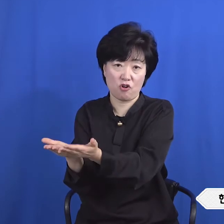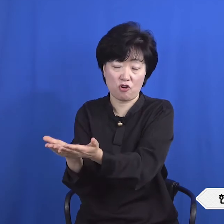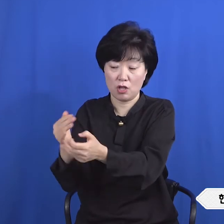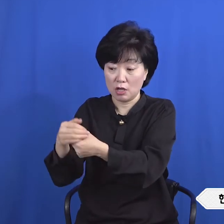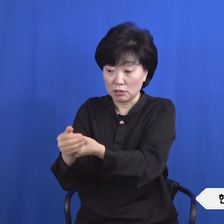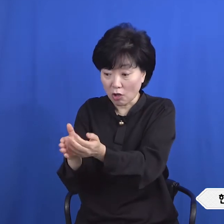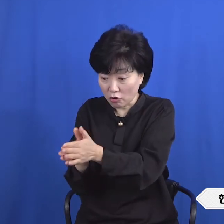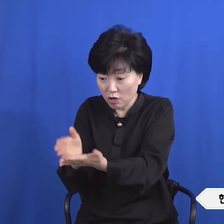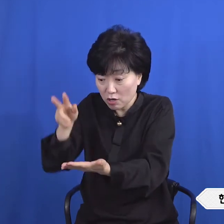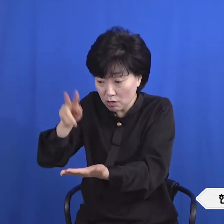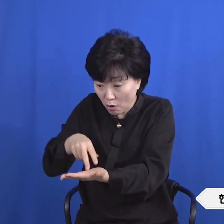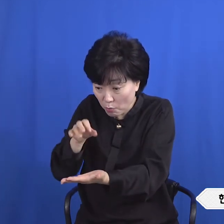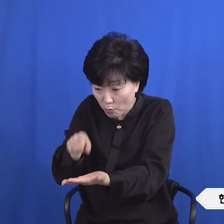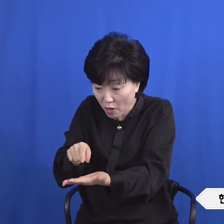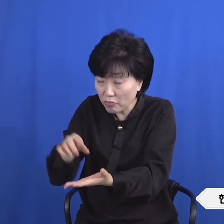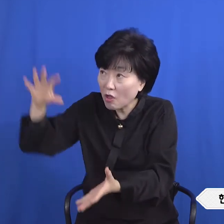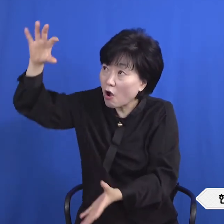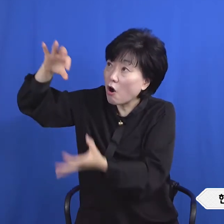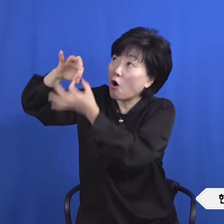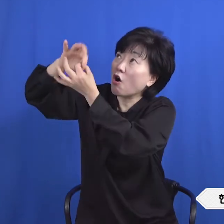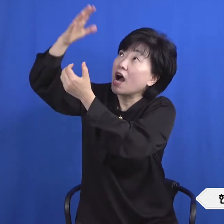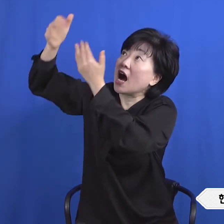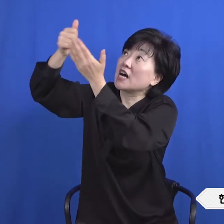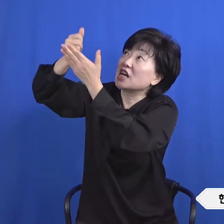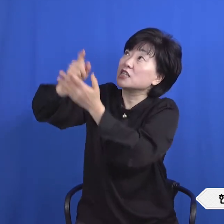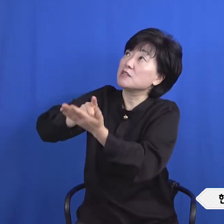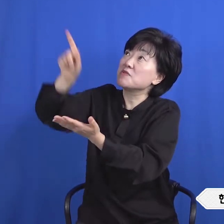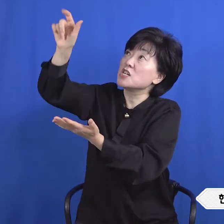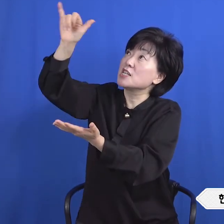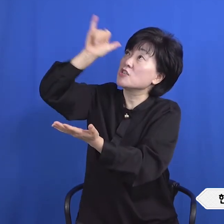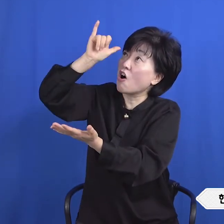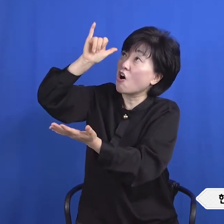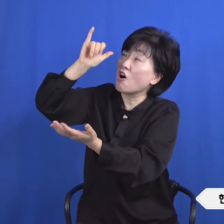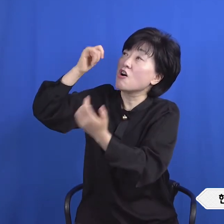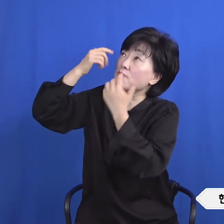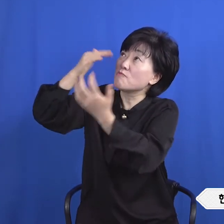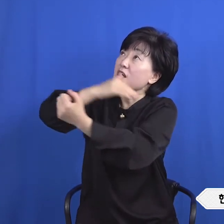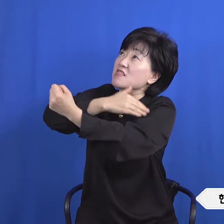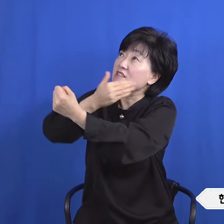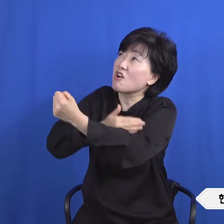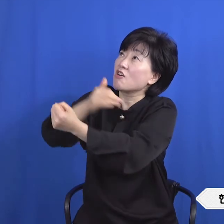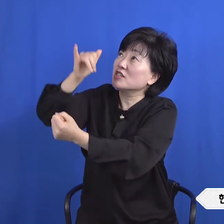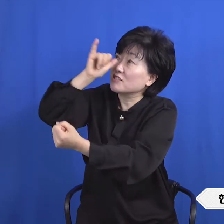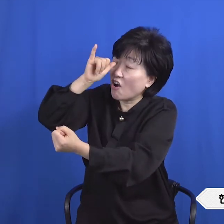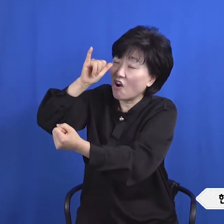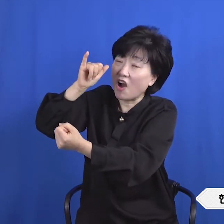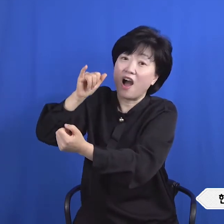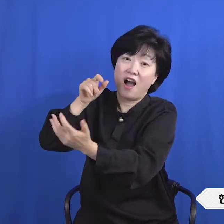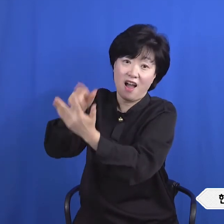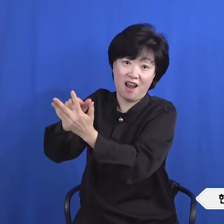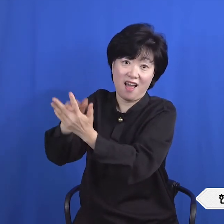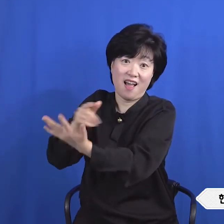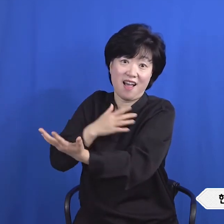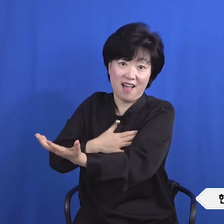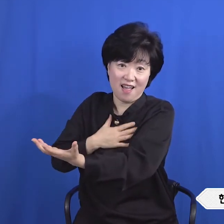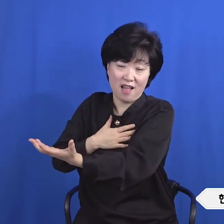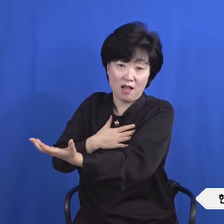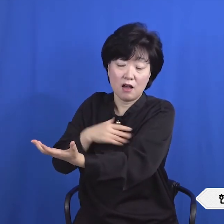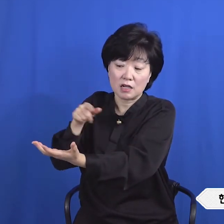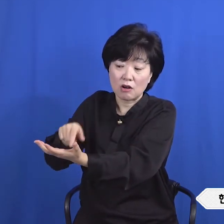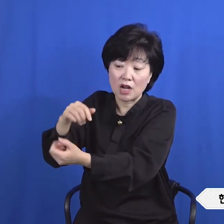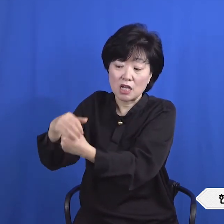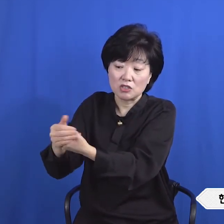통해서 우리는 하나님의 존재를 또 능력을 분명히 알 수 있습니다. 그러나 성경이